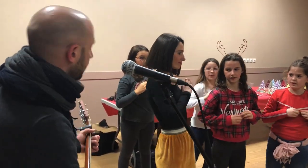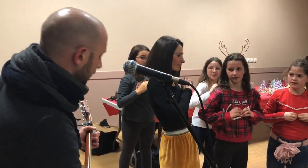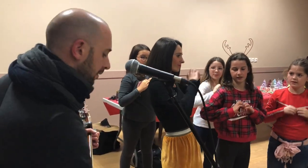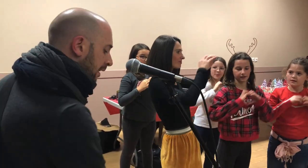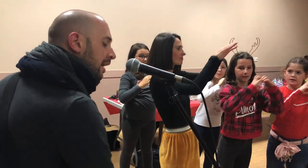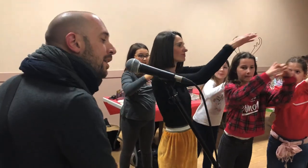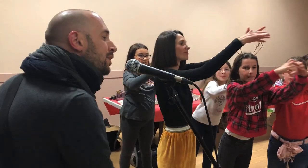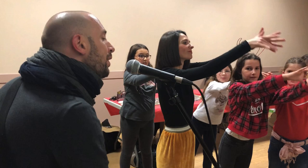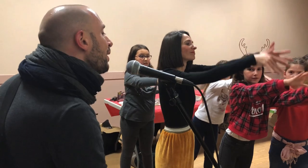j